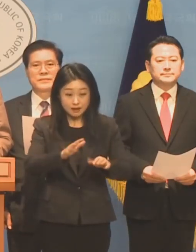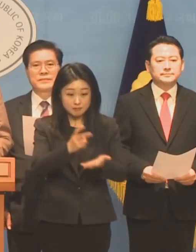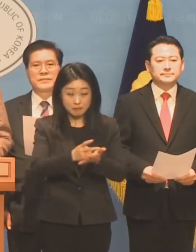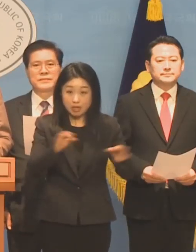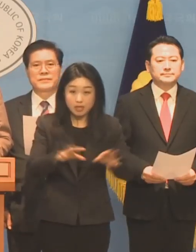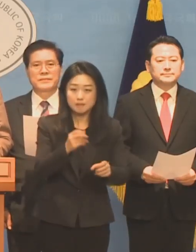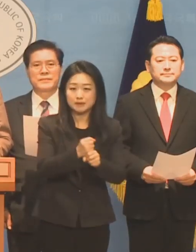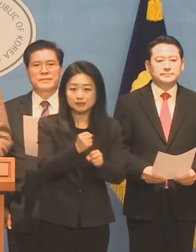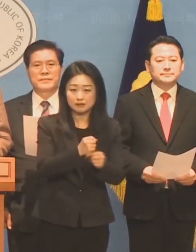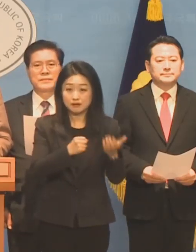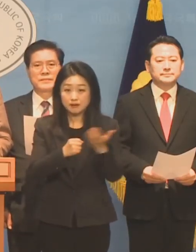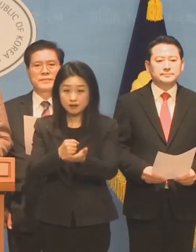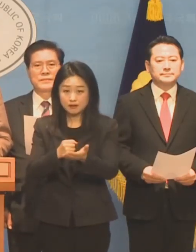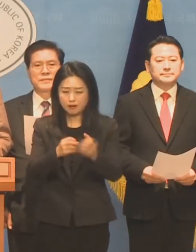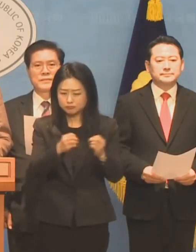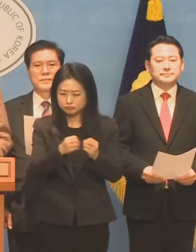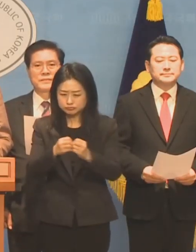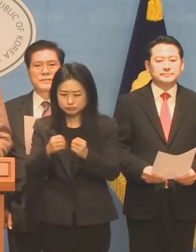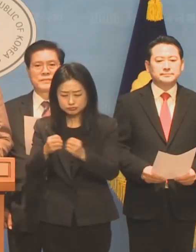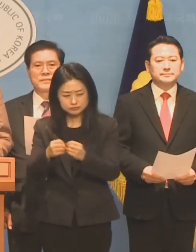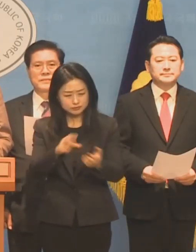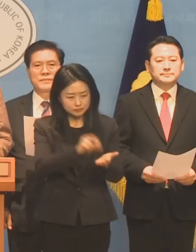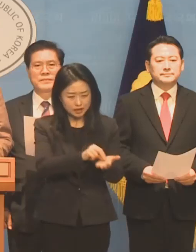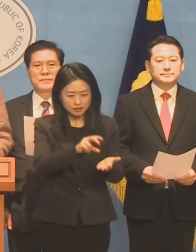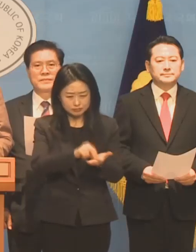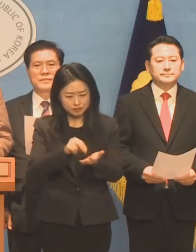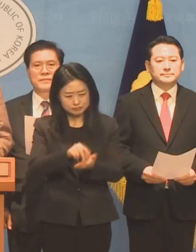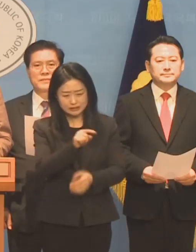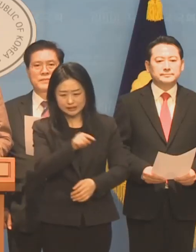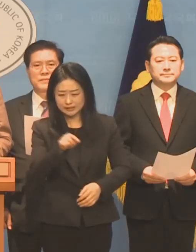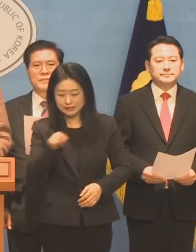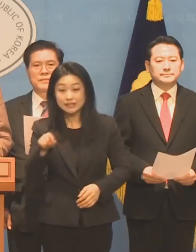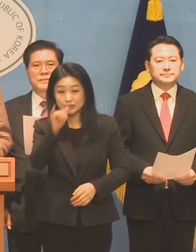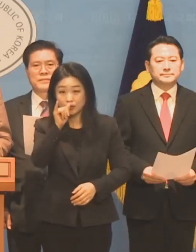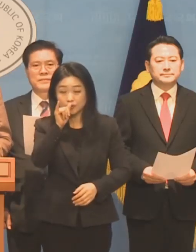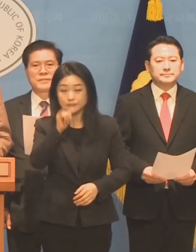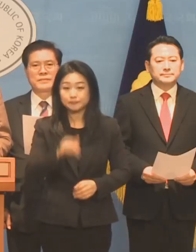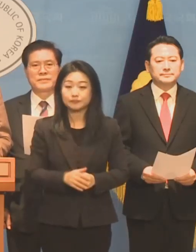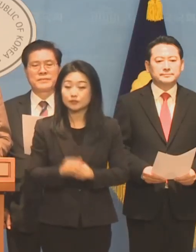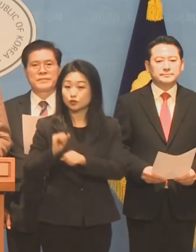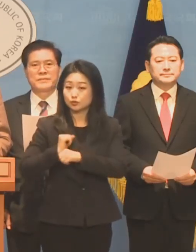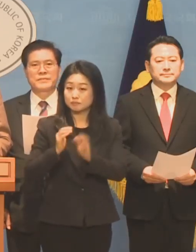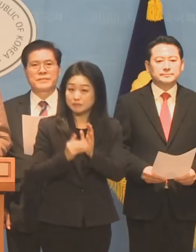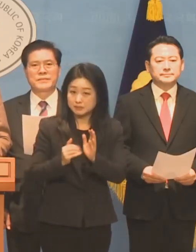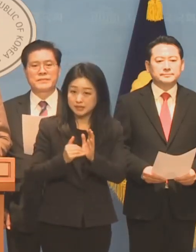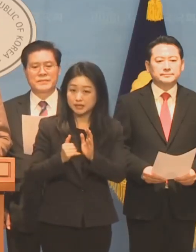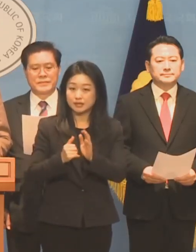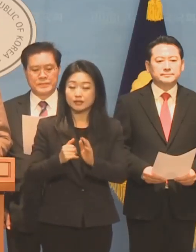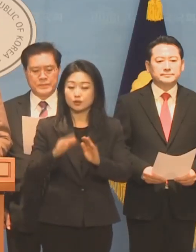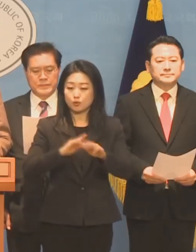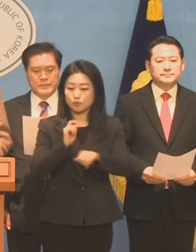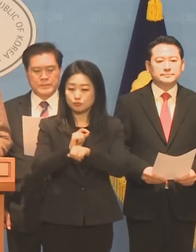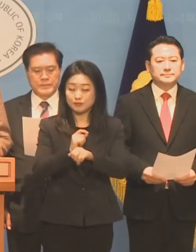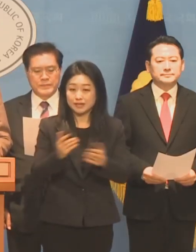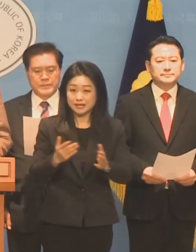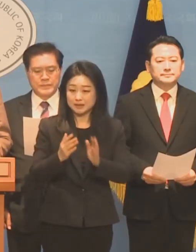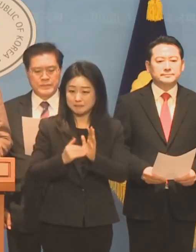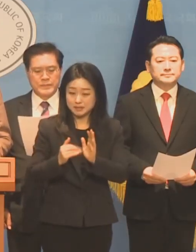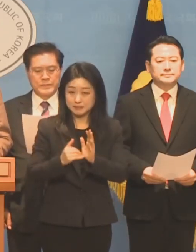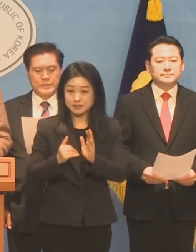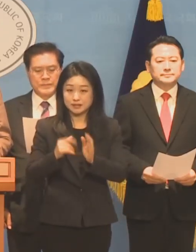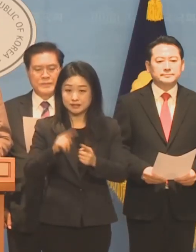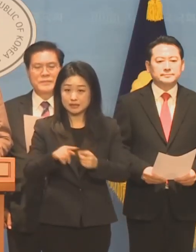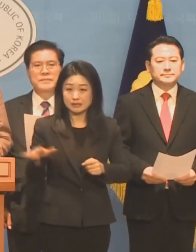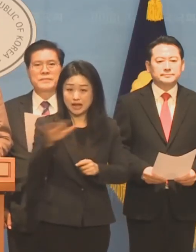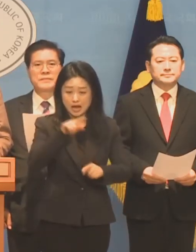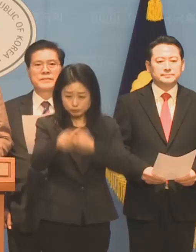아니라 독소 조항이 차고 넘칩니다. 군사기밀이나 공무상 비밀에 대해 무제한 압수 및